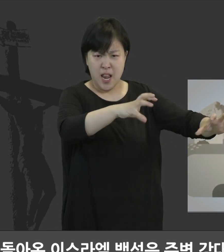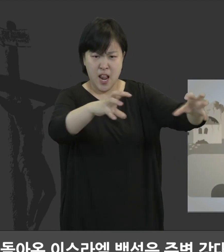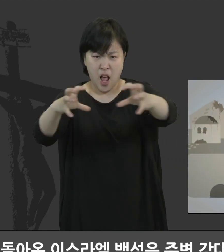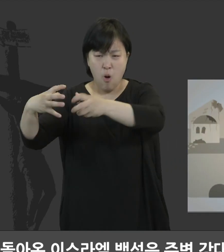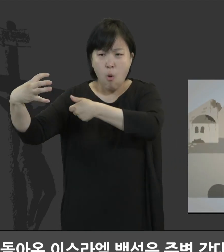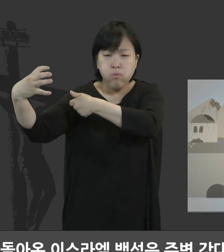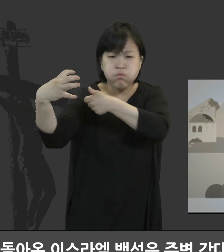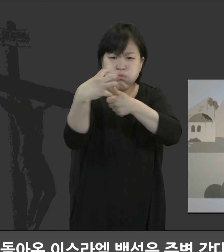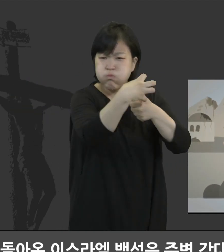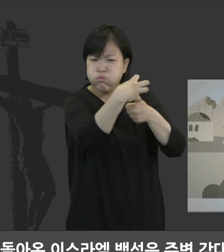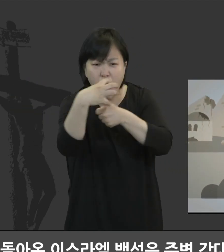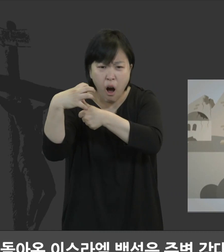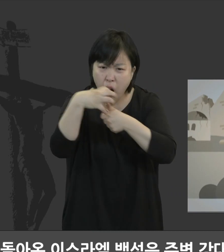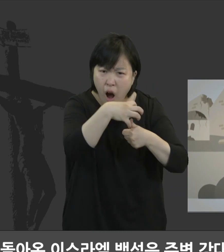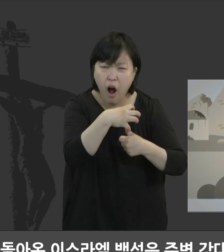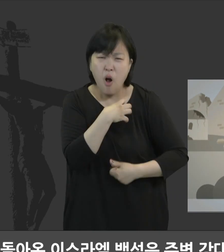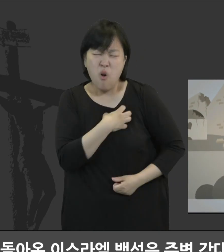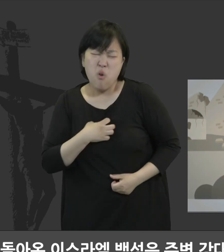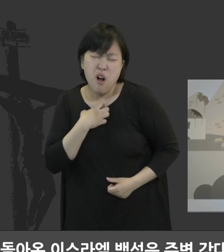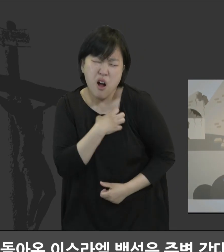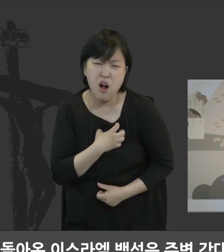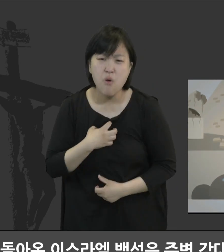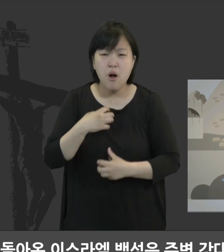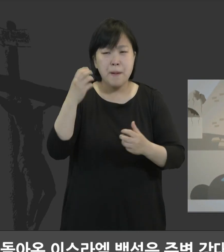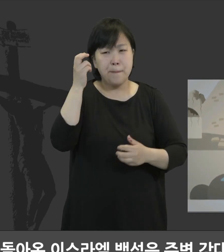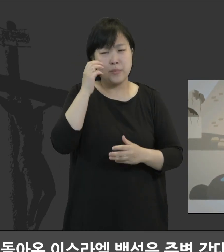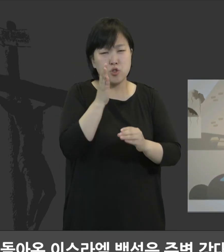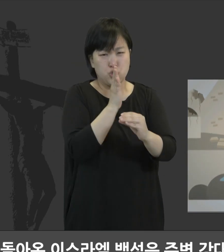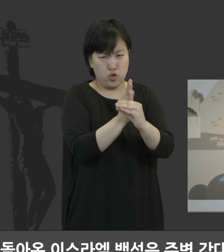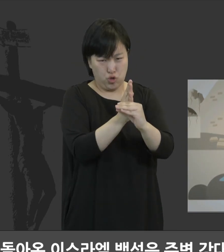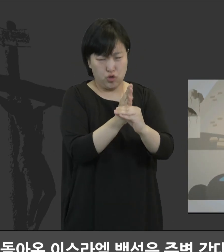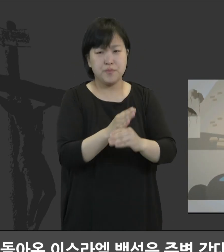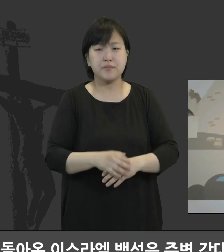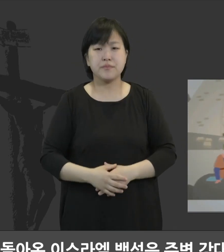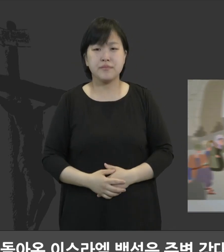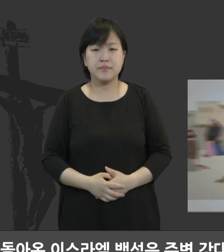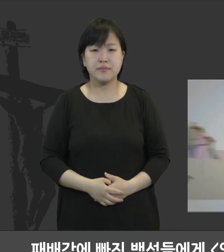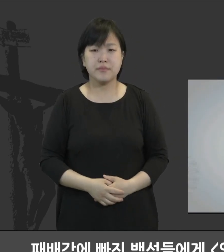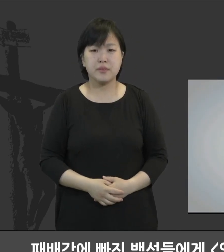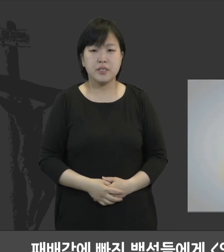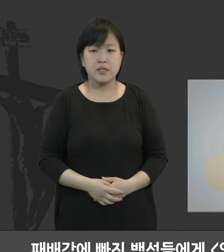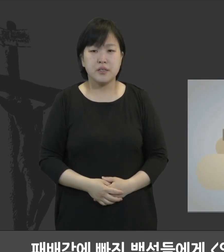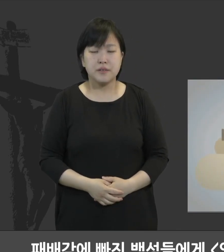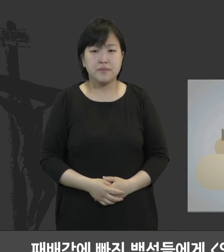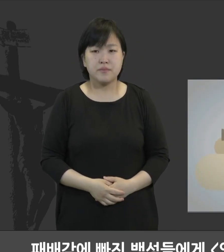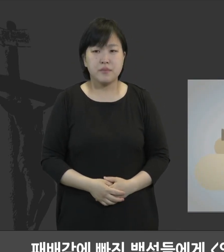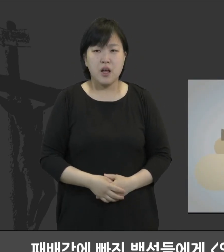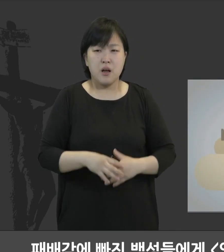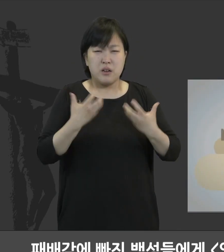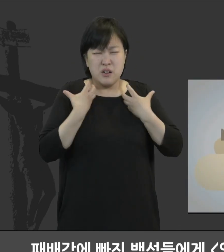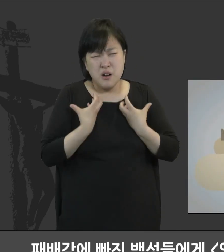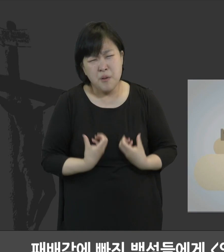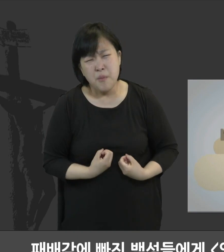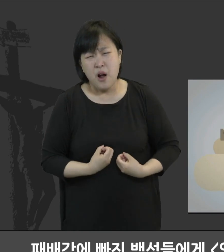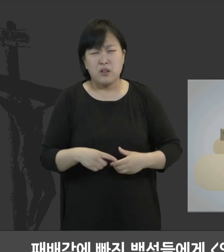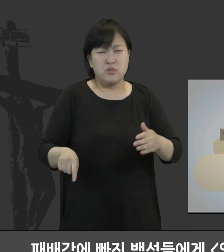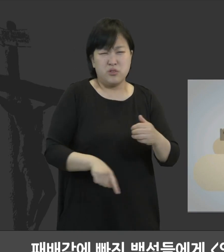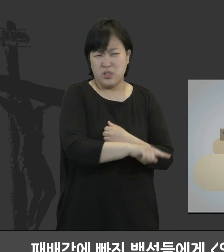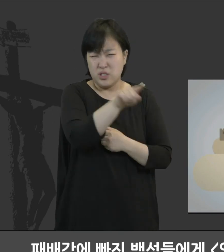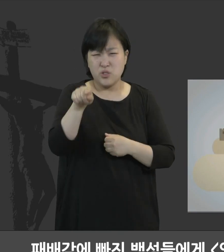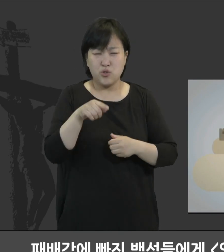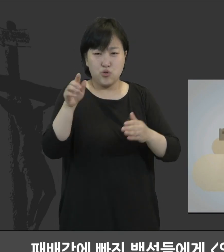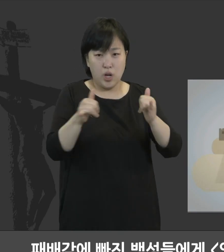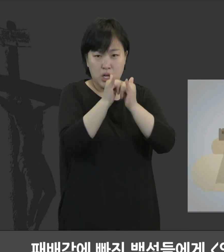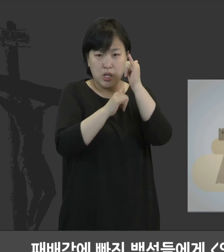압박을 받으며 여전히 낙심한 상태로 남아 있었을 것입니다. 패배감에 빠진 백성들에게 역대기